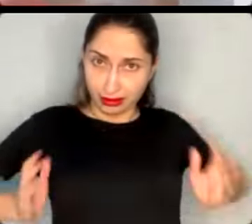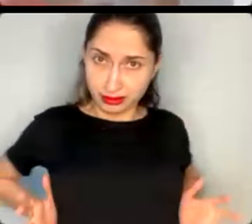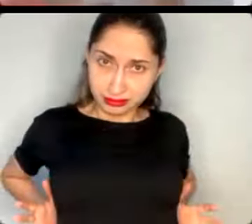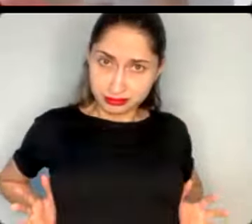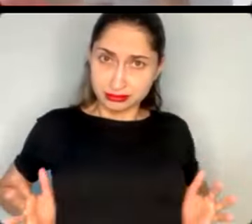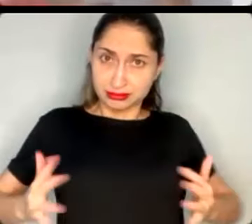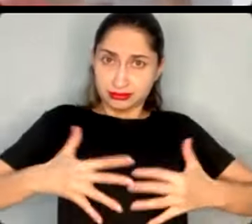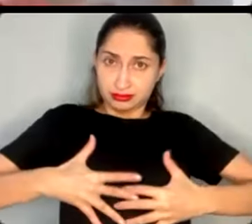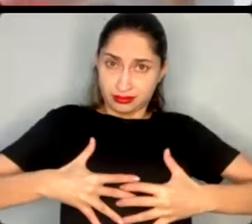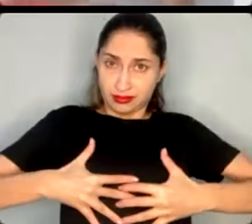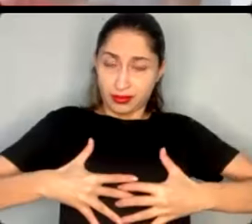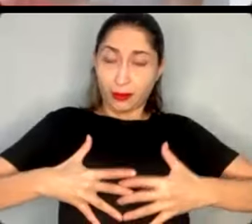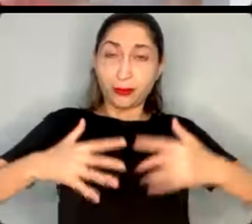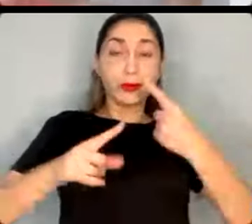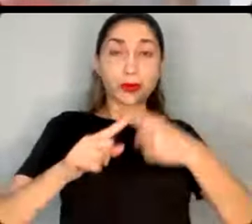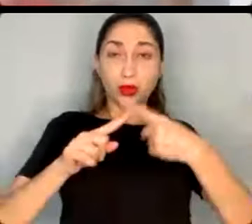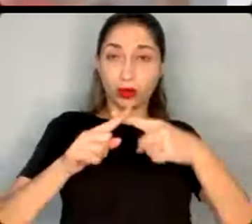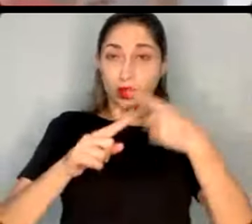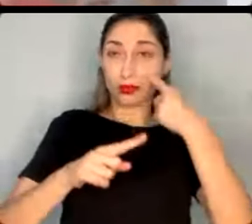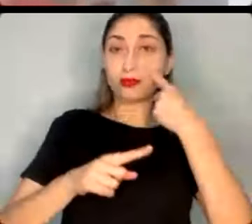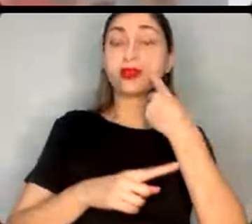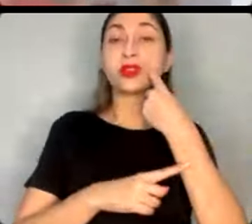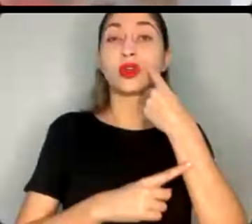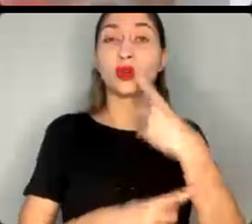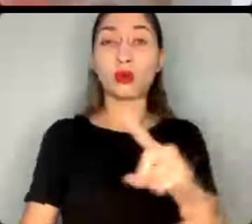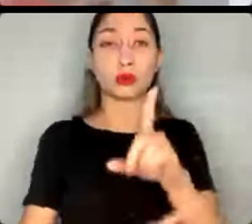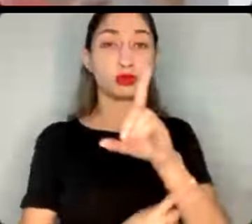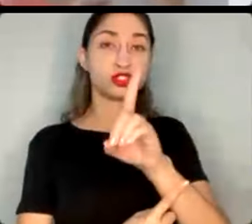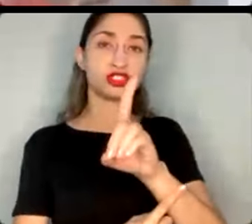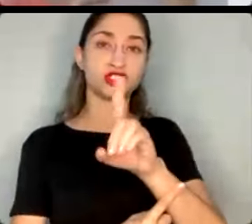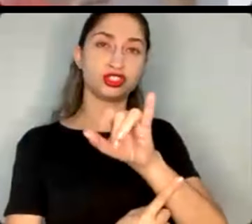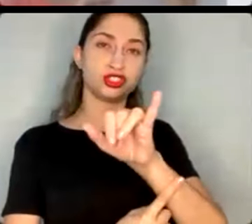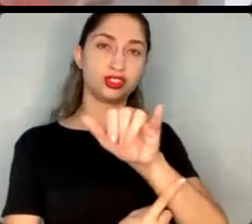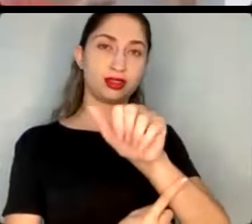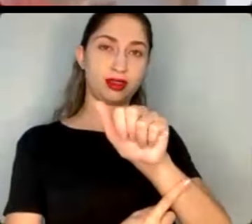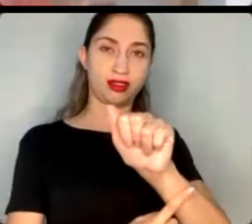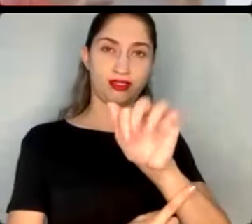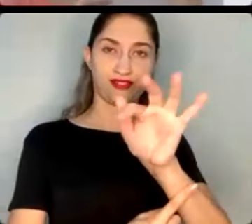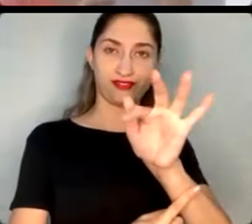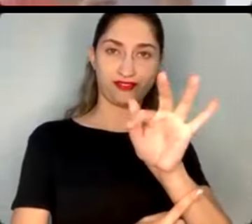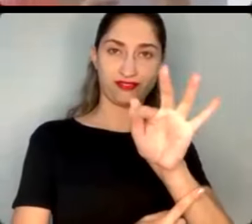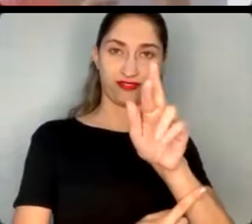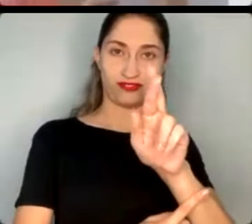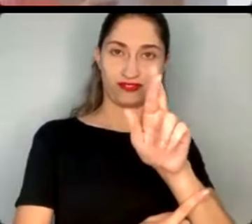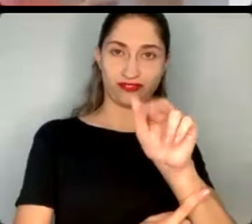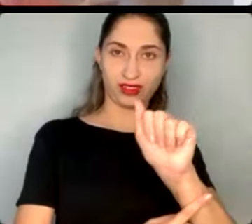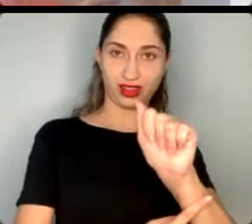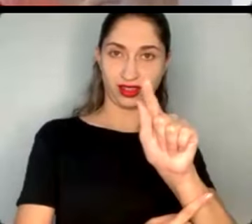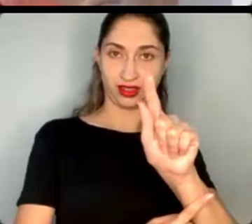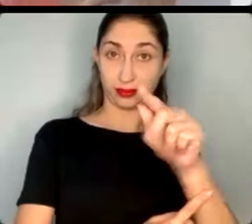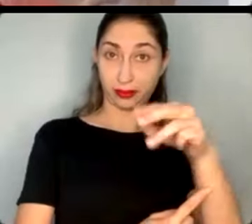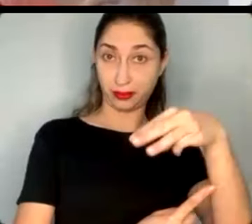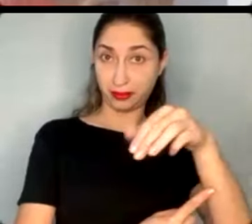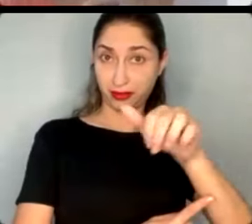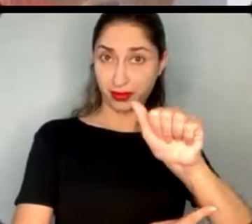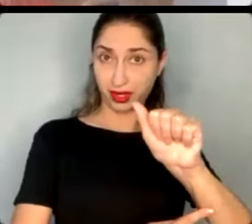gente, o diafragma, essa musculatura aqui, como se fosse uma massa movente